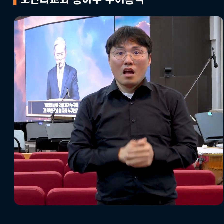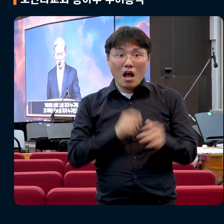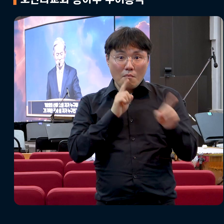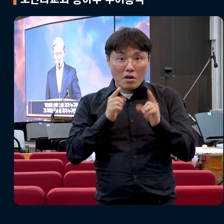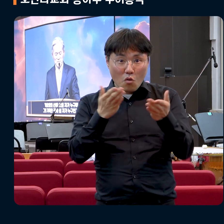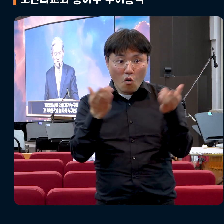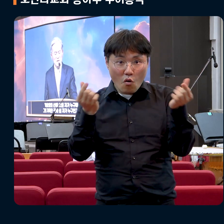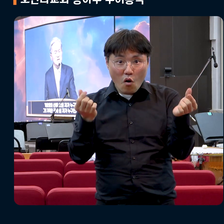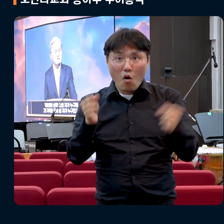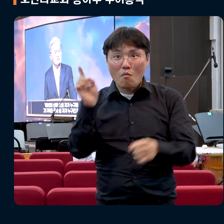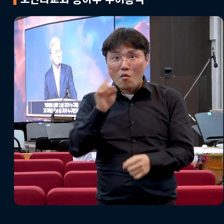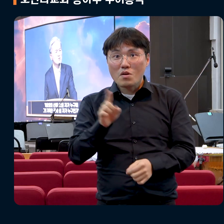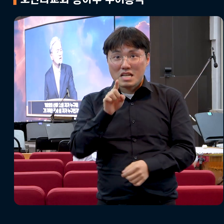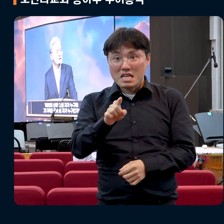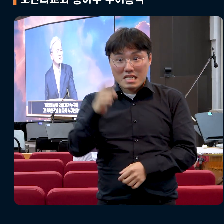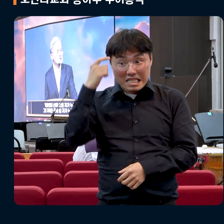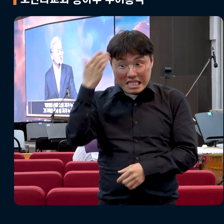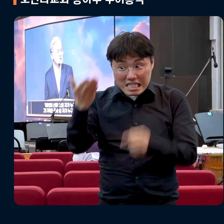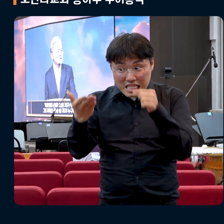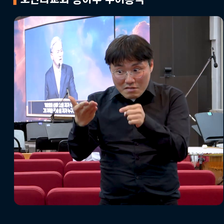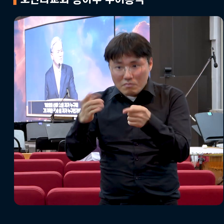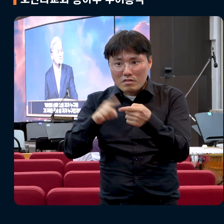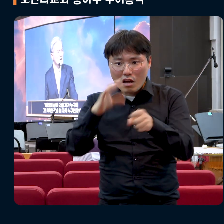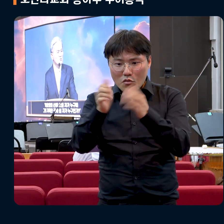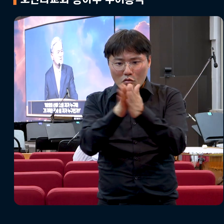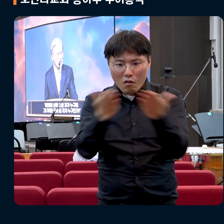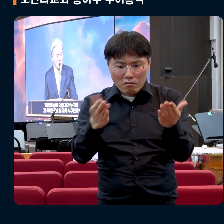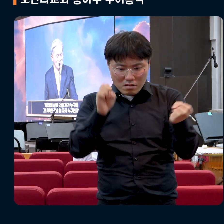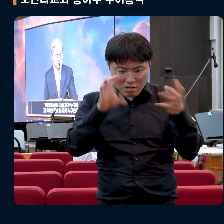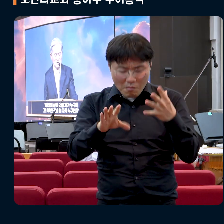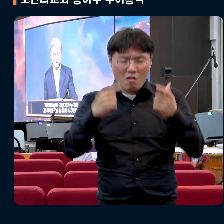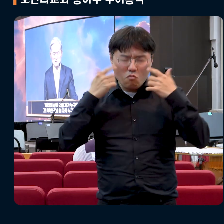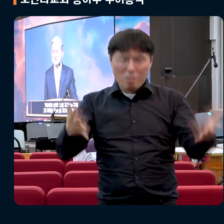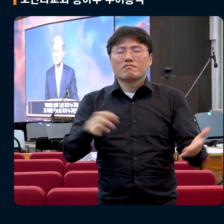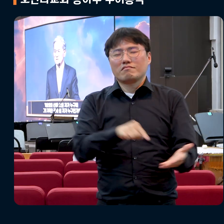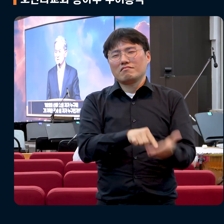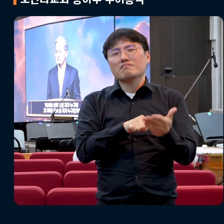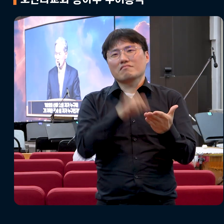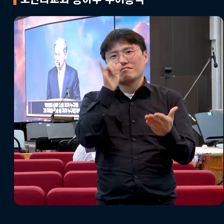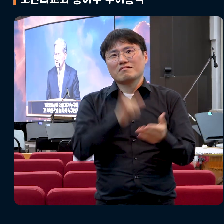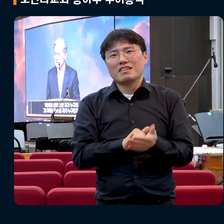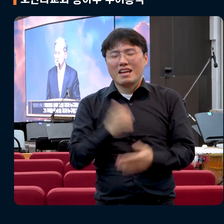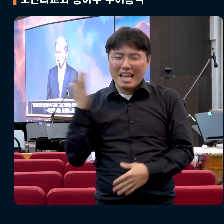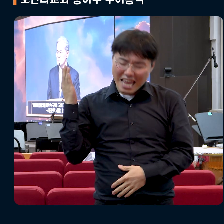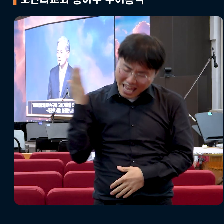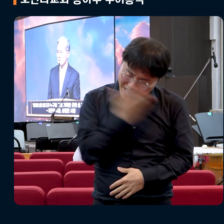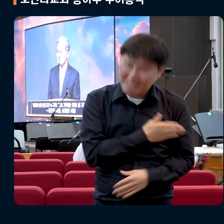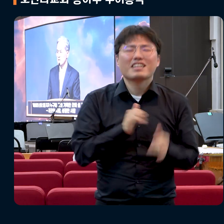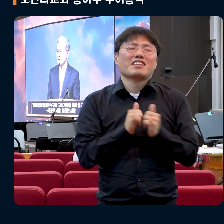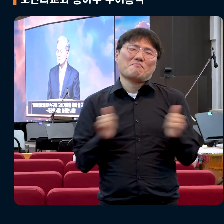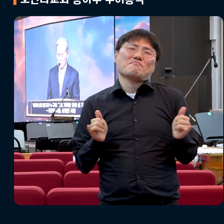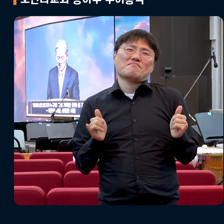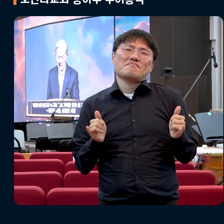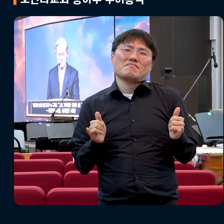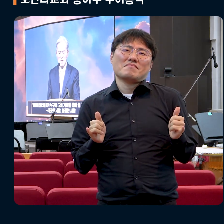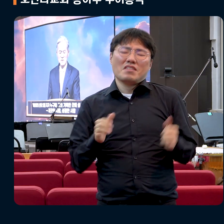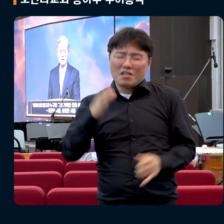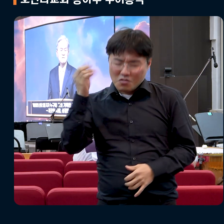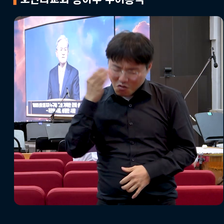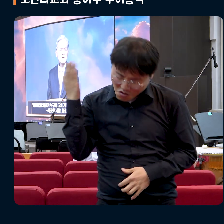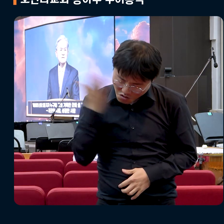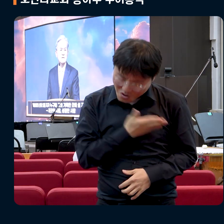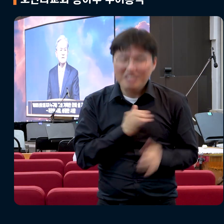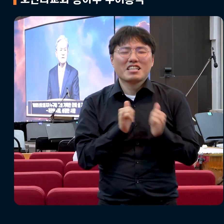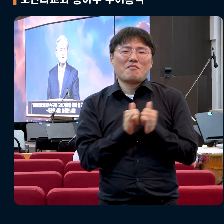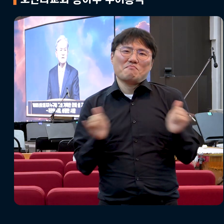말씀드렸던 것처럼 이 질문에 대한 성경의 답은 아주 단호합니다. 깨끗한 사람이에요. 성결한